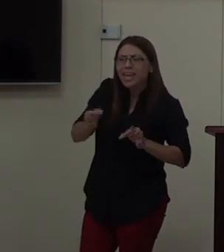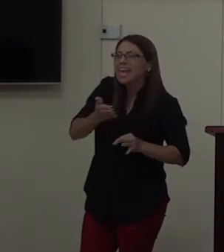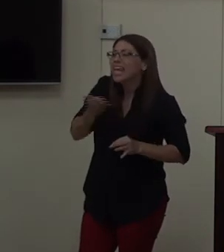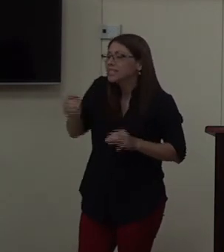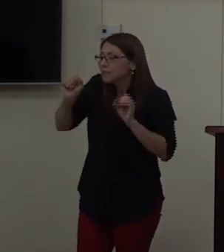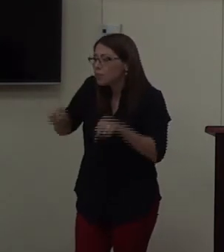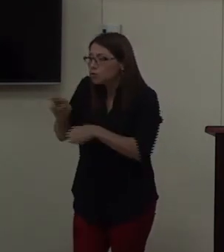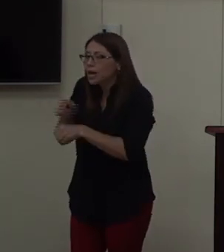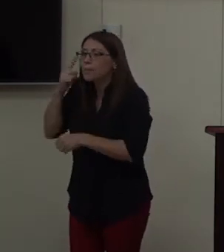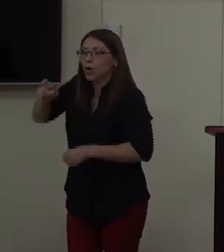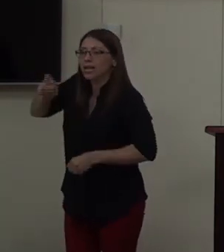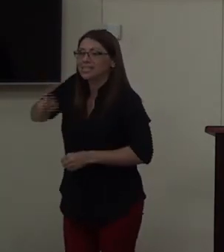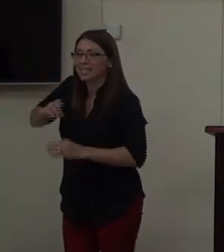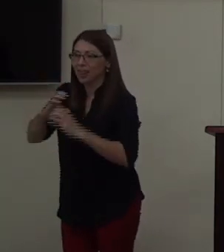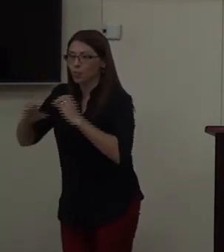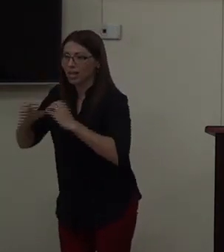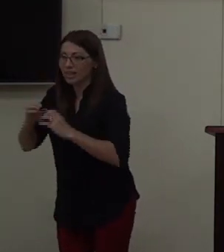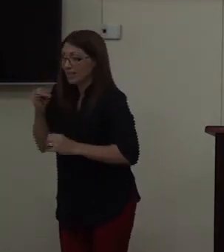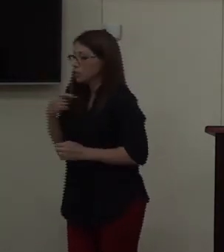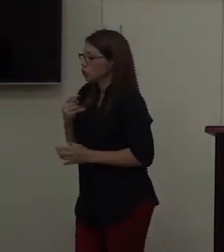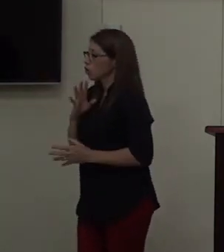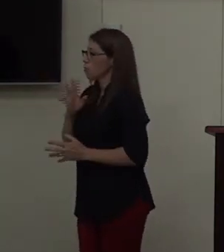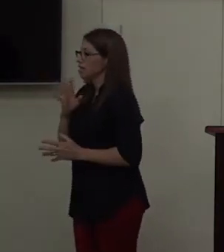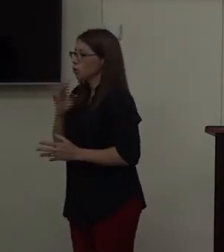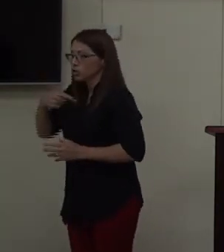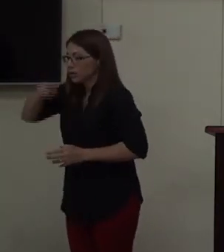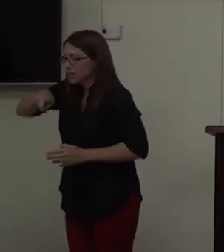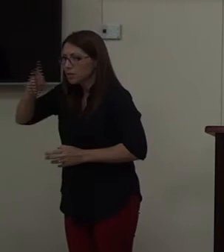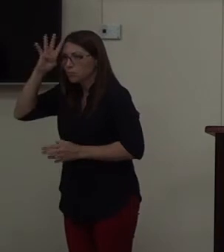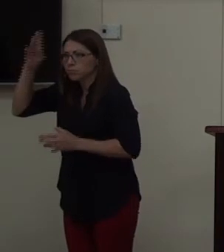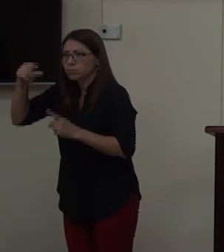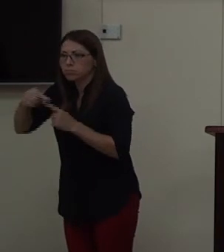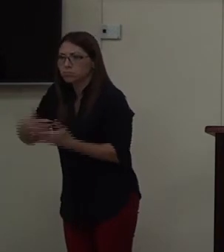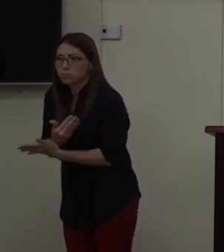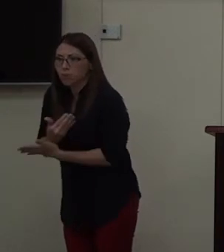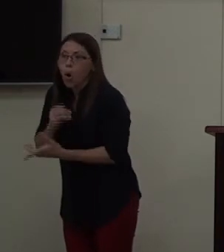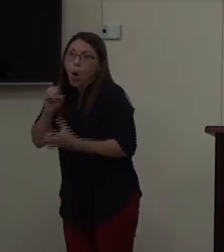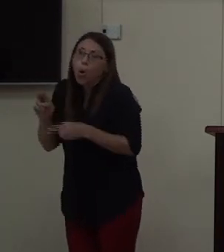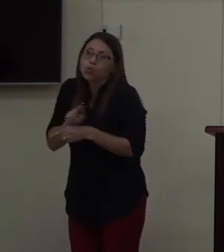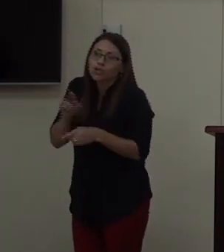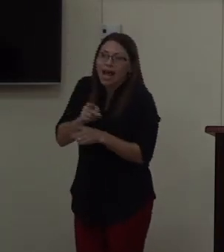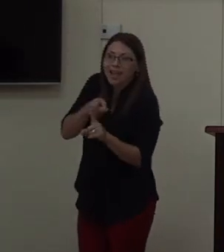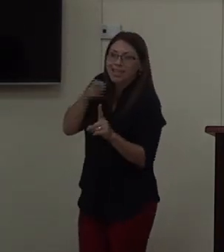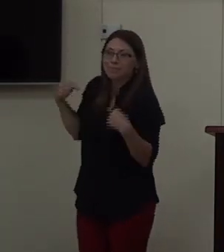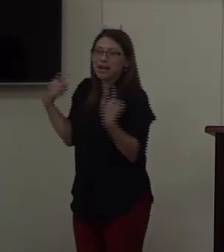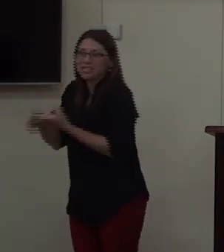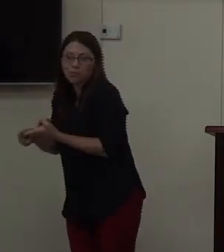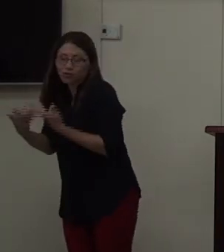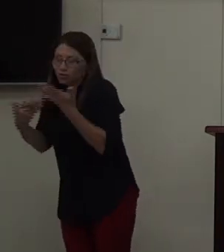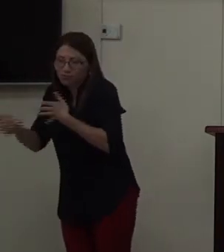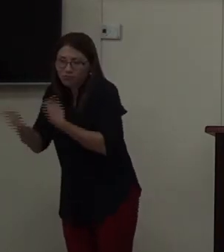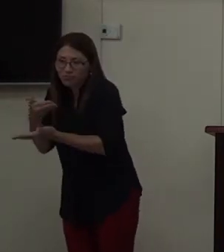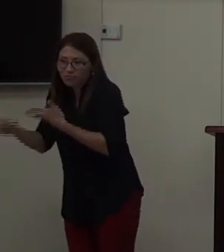comunicativa. Si yo estoy conversando y necesito crear neologismo o usar hispanismo por montones. ¿Y cuál es esa